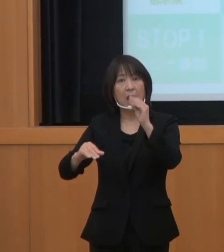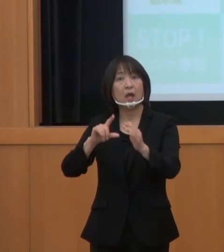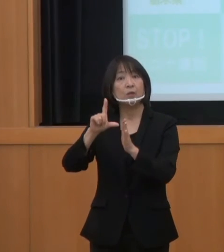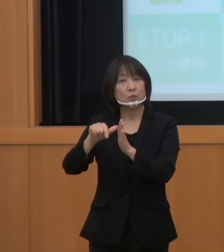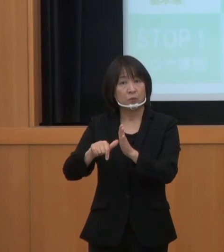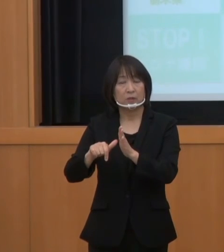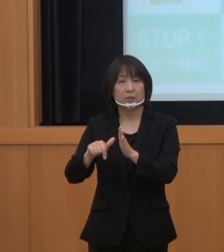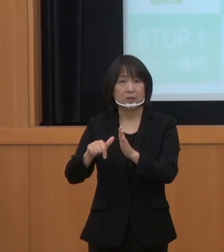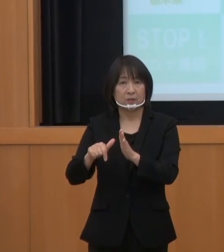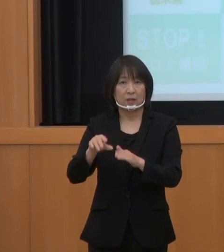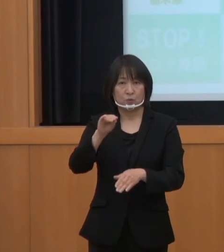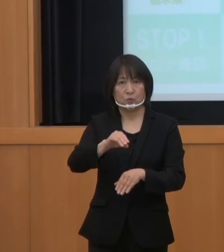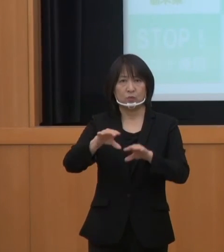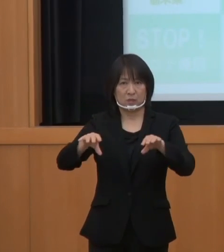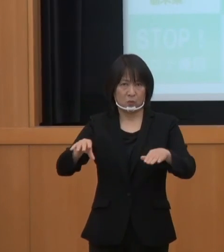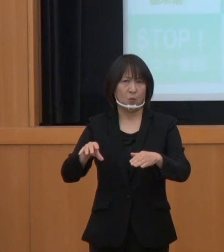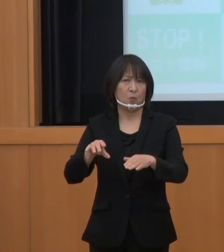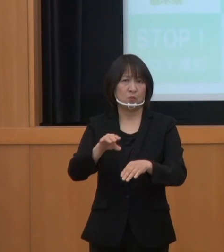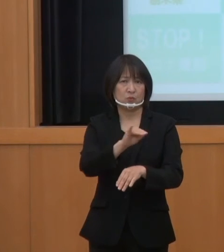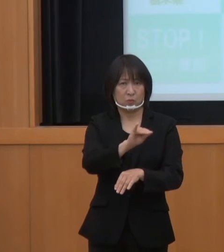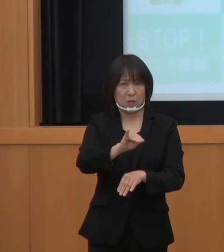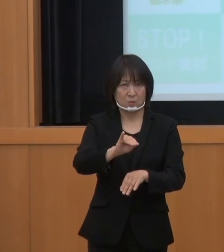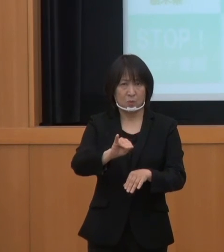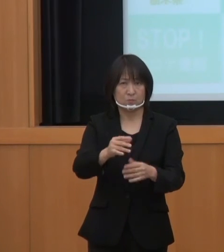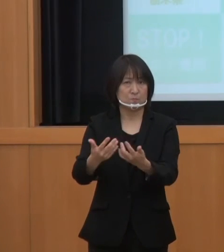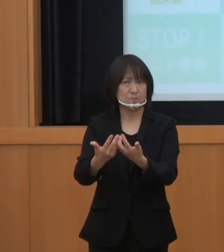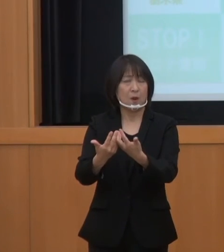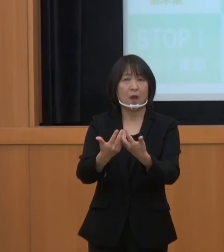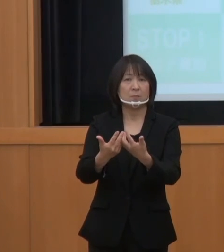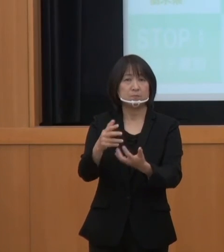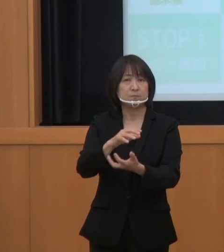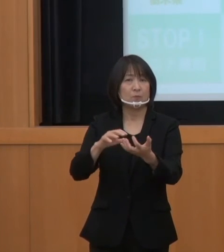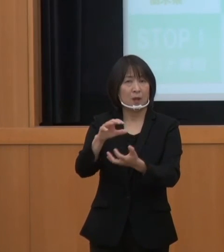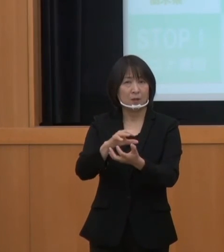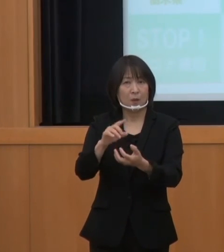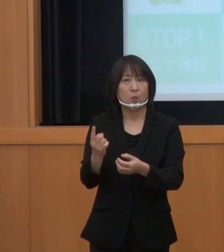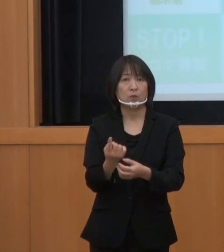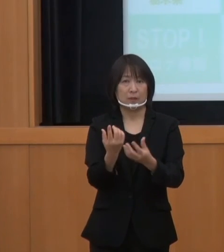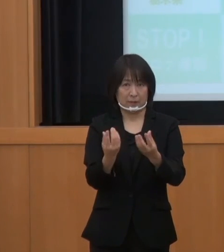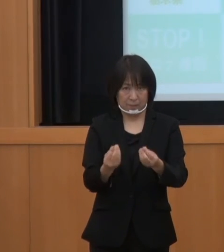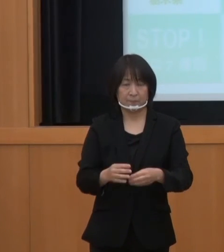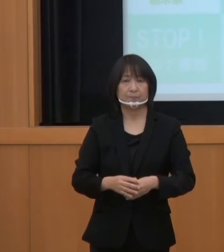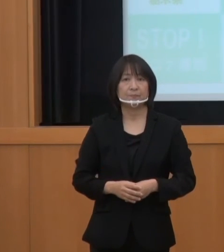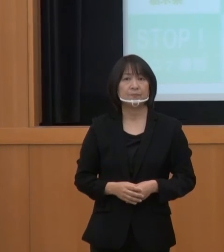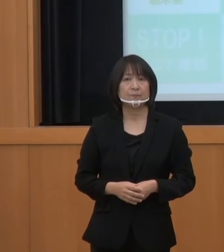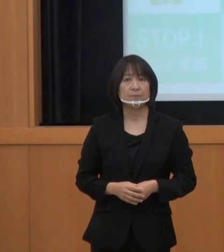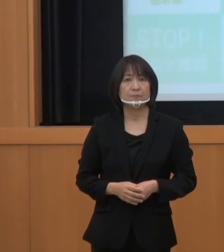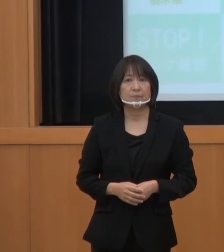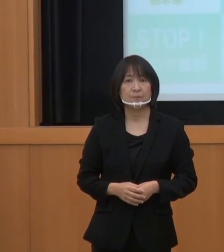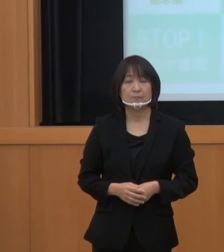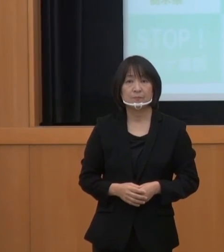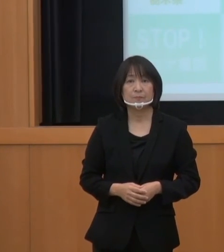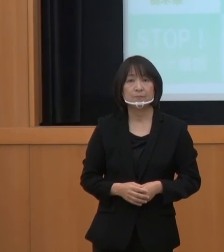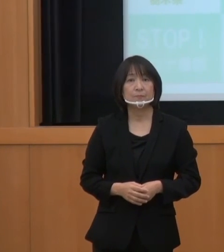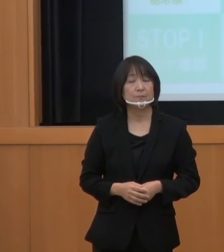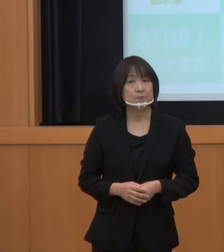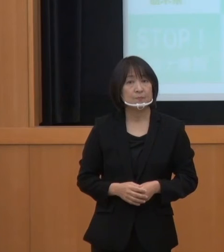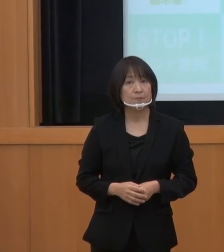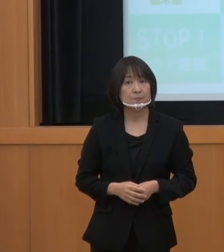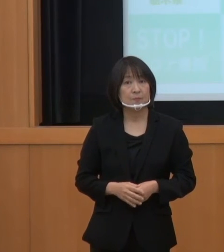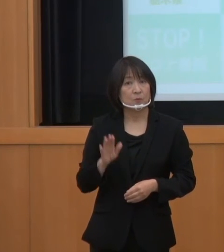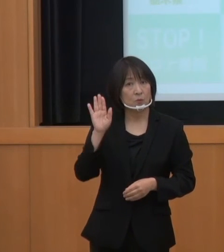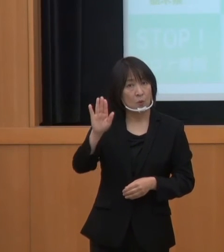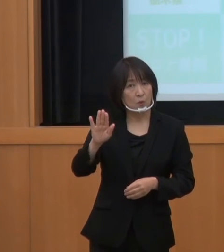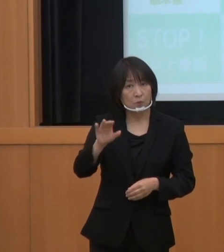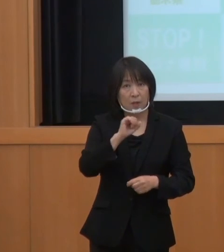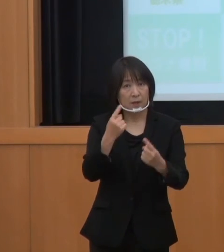きな渋滞が起こったということが起きました。まあ、この件について知事はどう感じたのか と今後の改善策